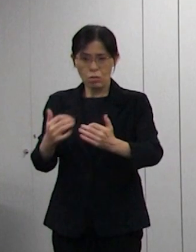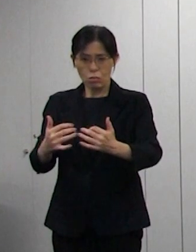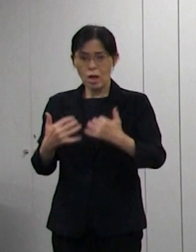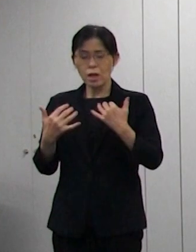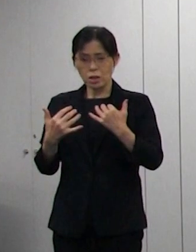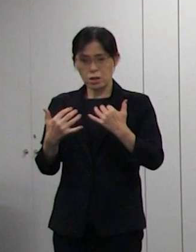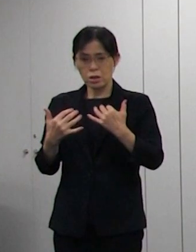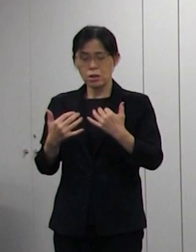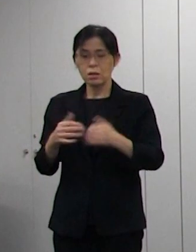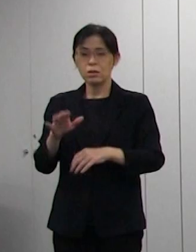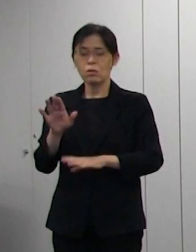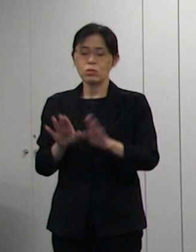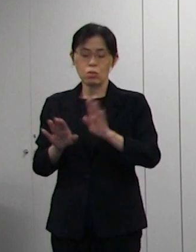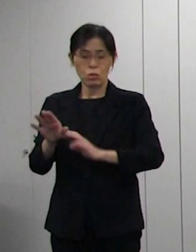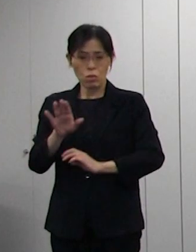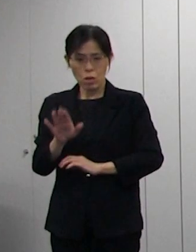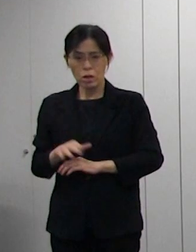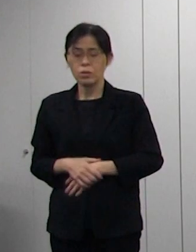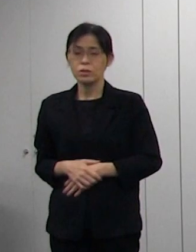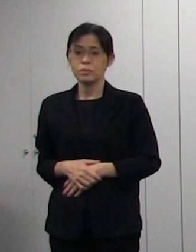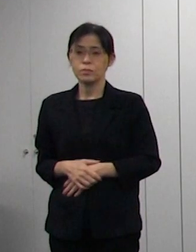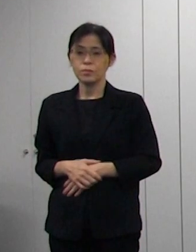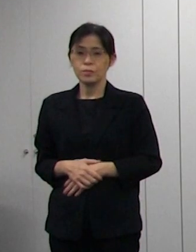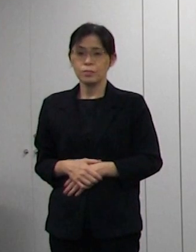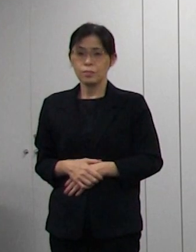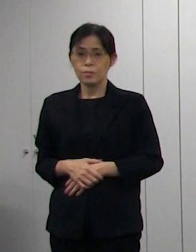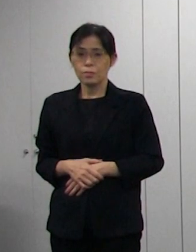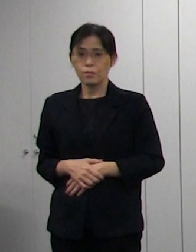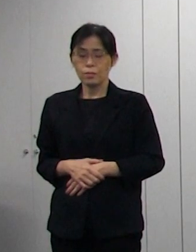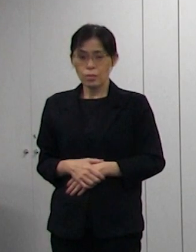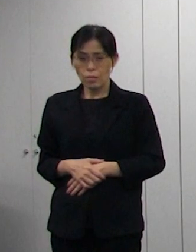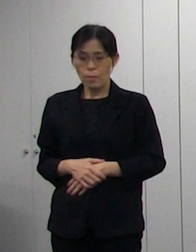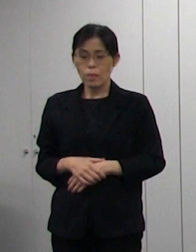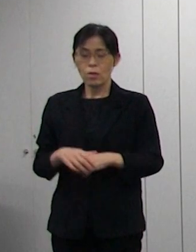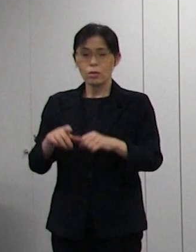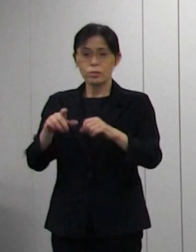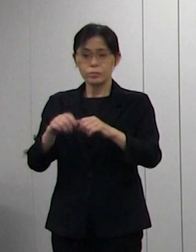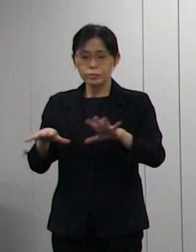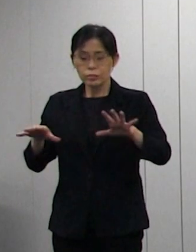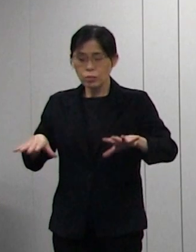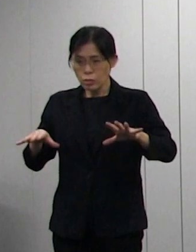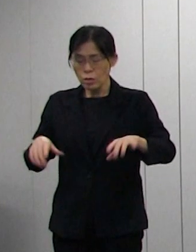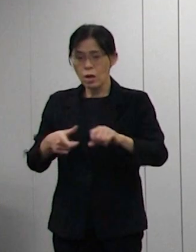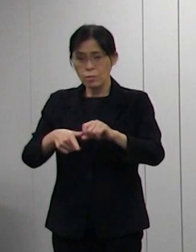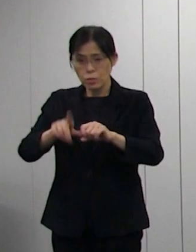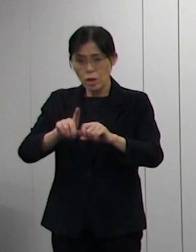を受けている状況と伺っております。そのような中、今回